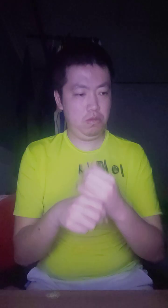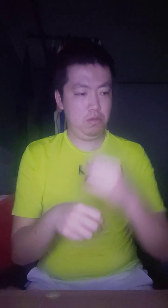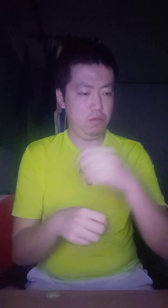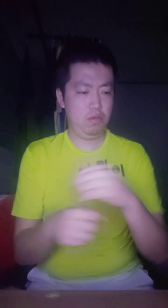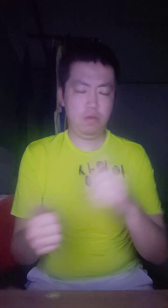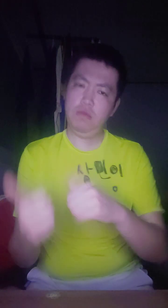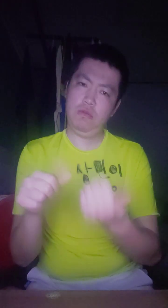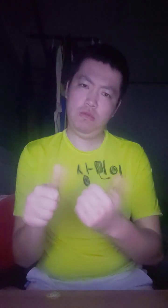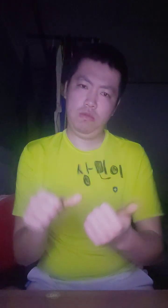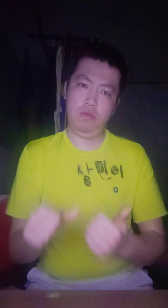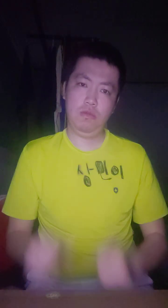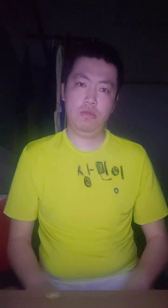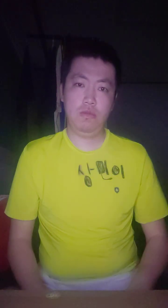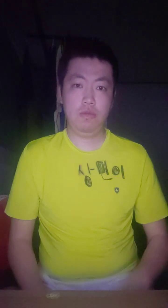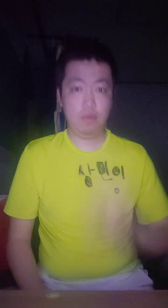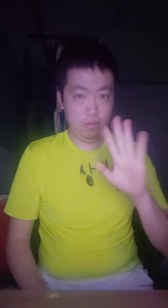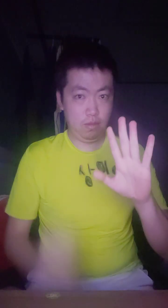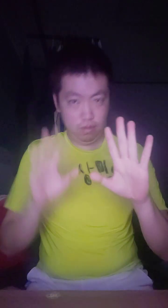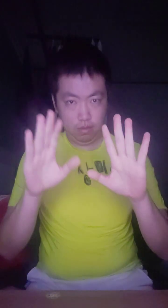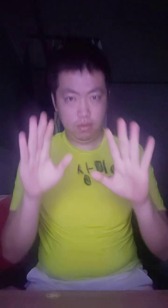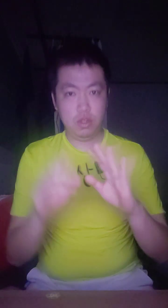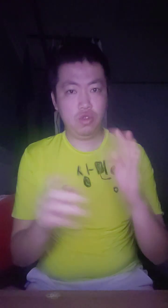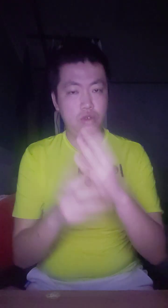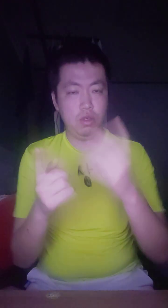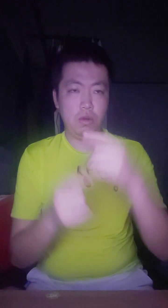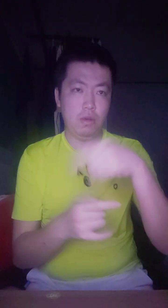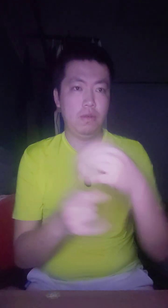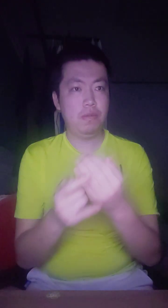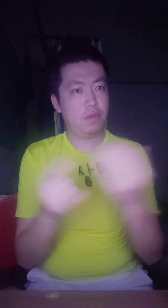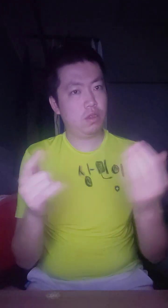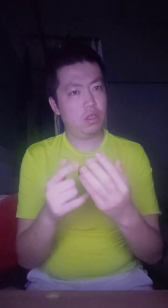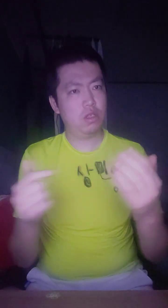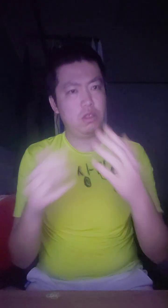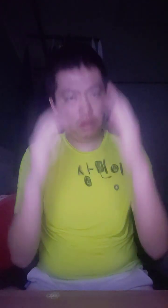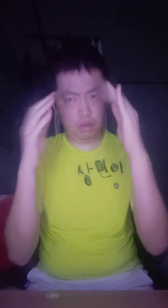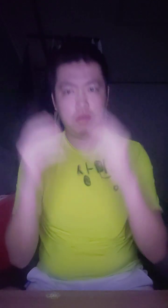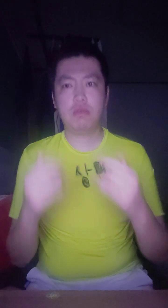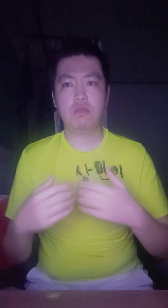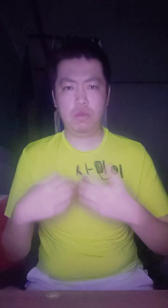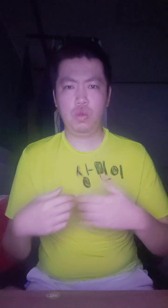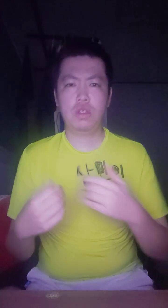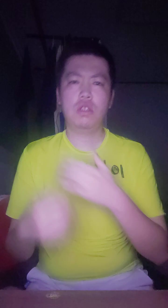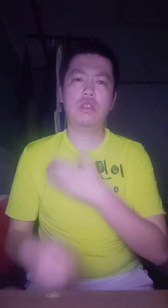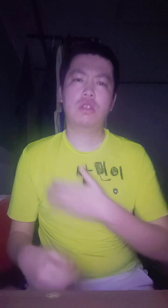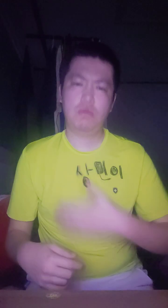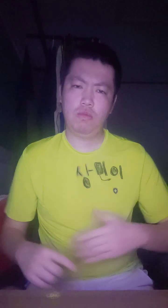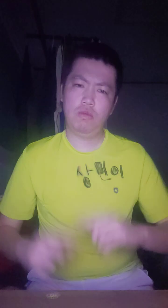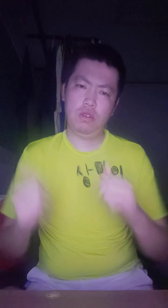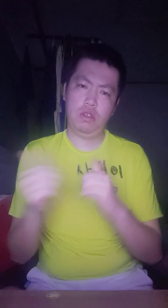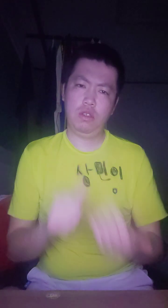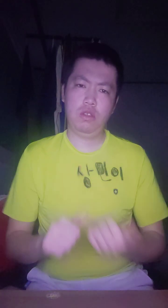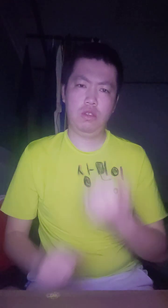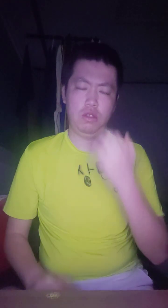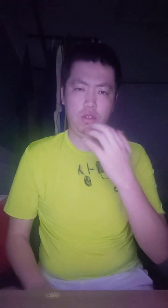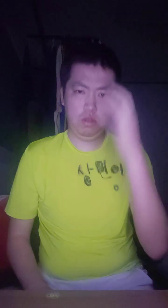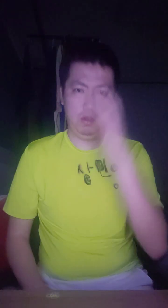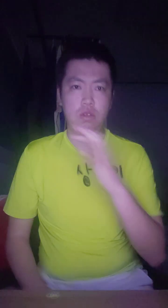다 죽어서 한 5분, 10분만 되더라도 문제가 많이 발생을 합니다. 고기가 생명력이 있기 때문에 이런